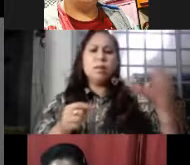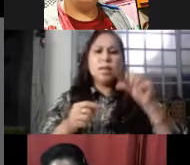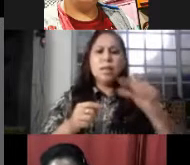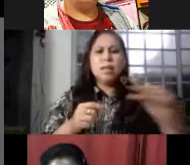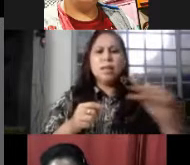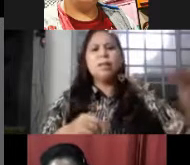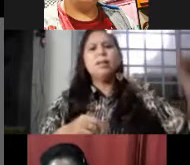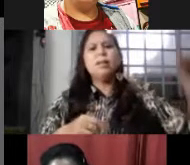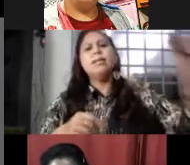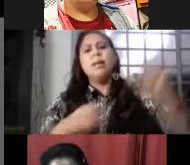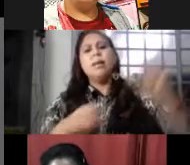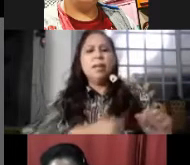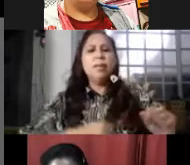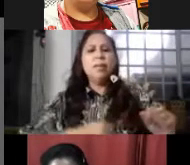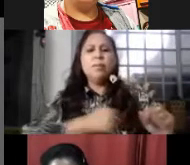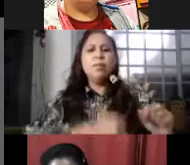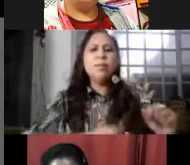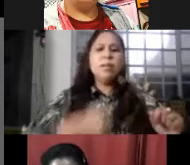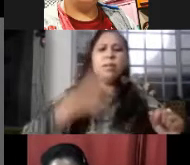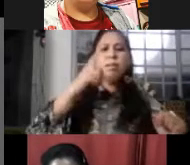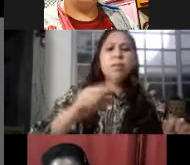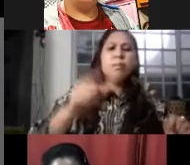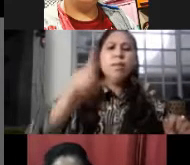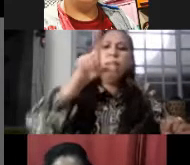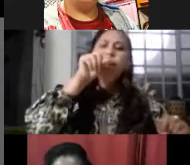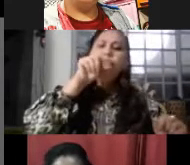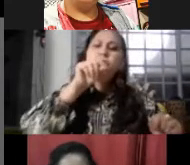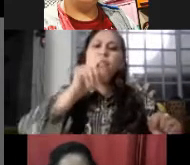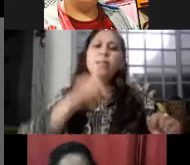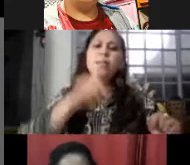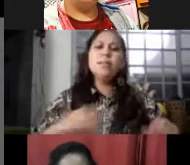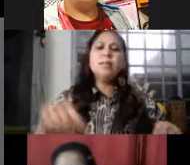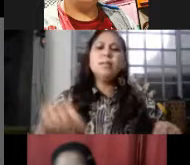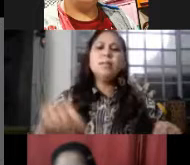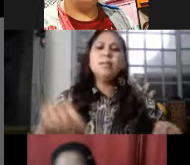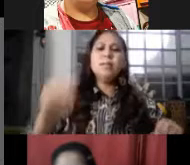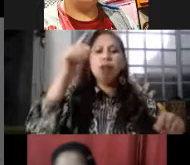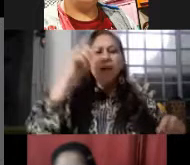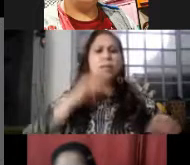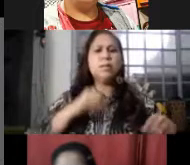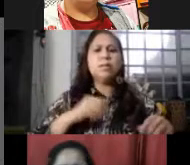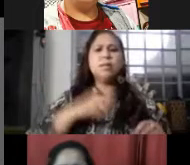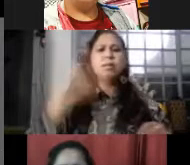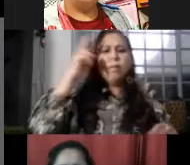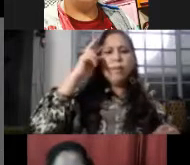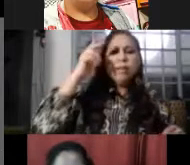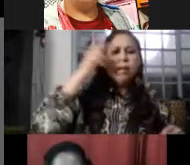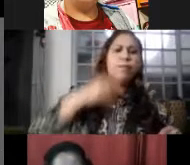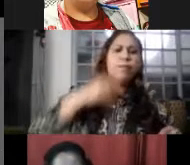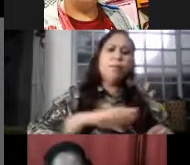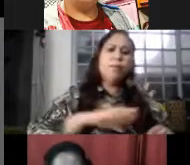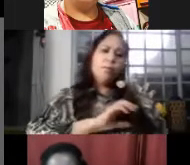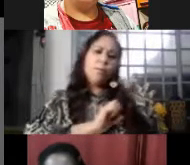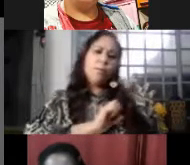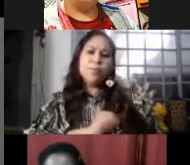nós. Saudade de um beija-flor, lembrando lembranças de um antigo